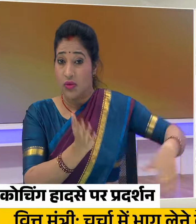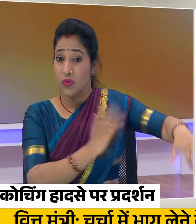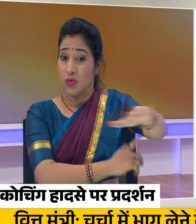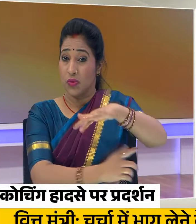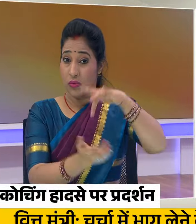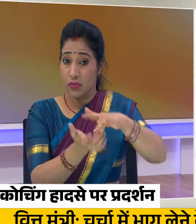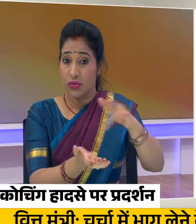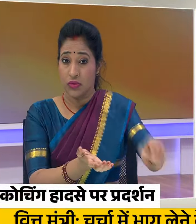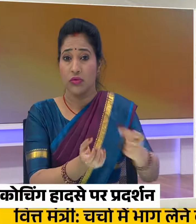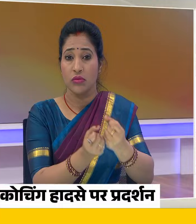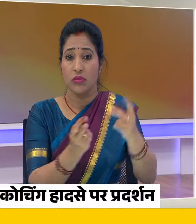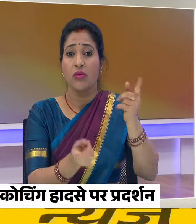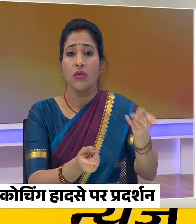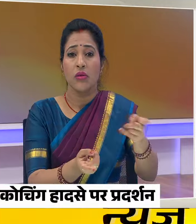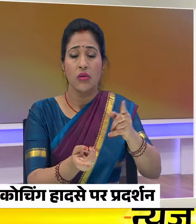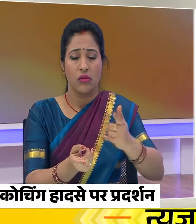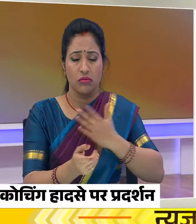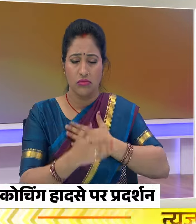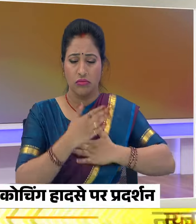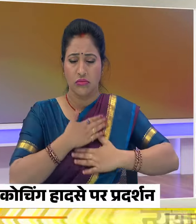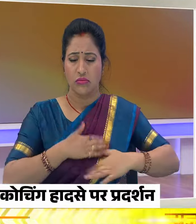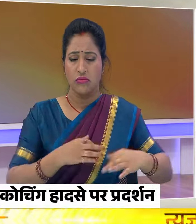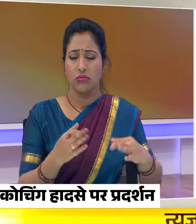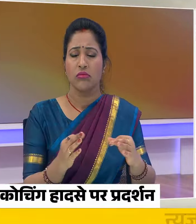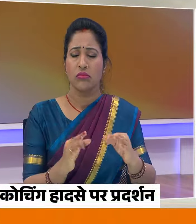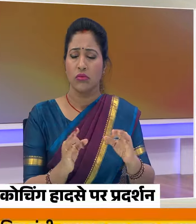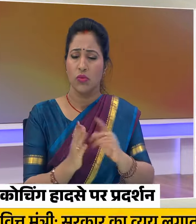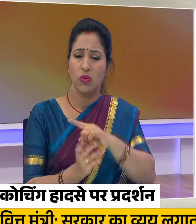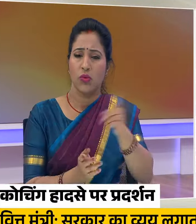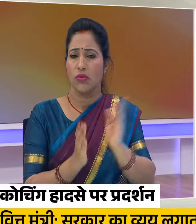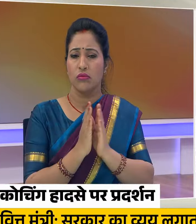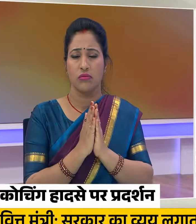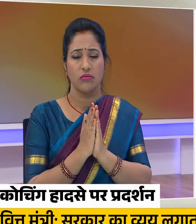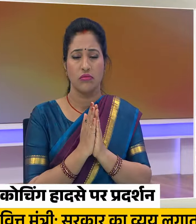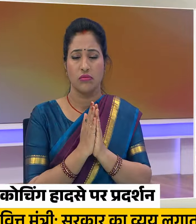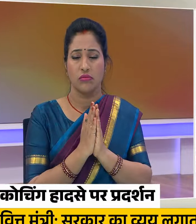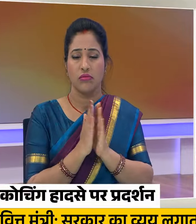समीप दिया मौन धरना।